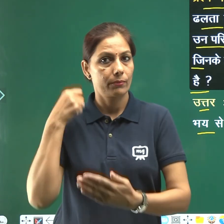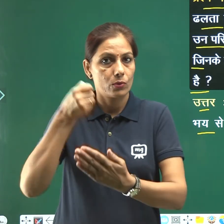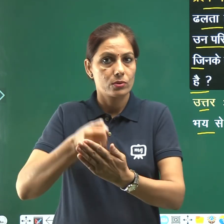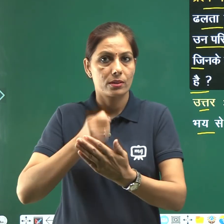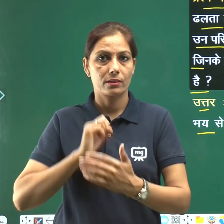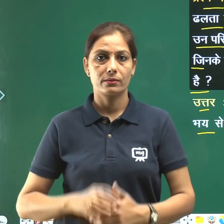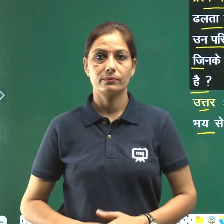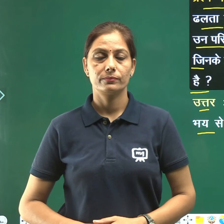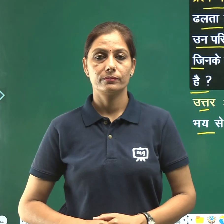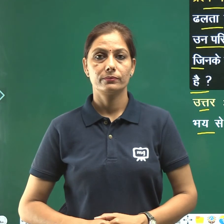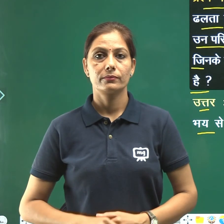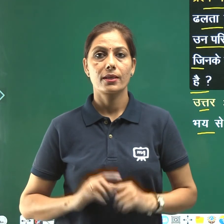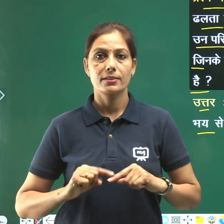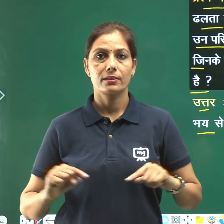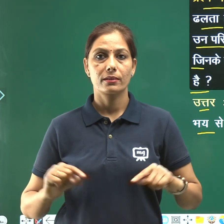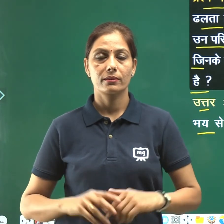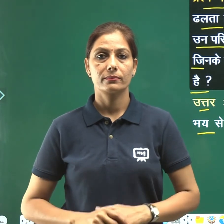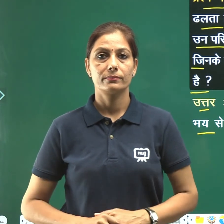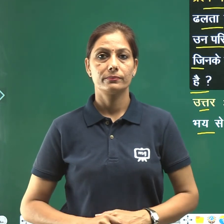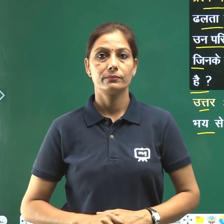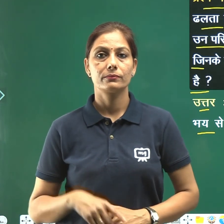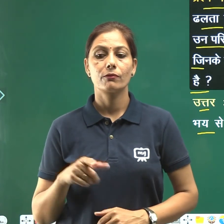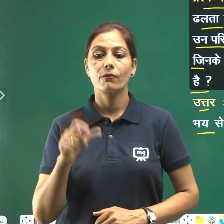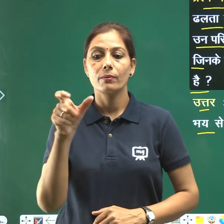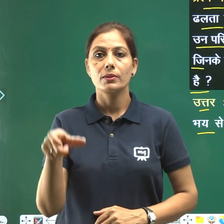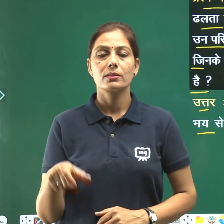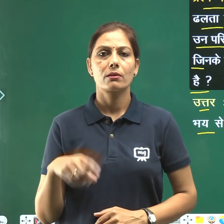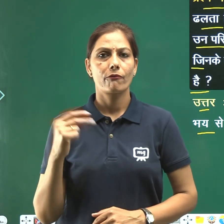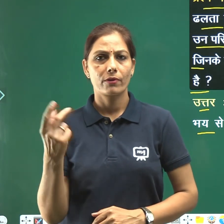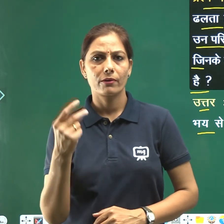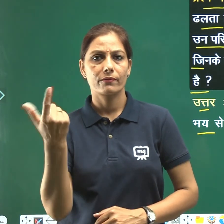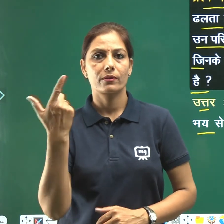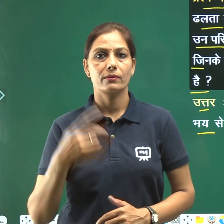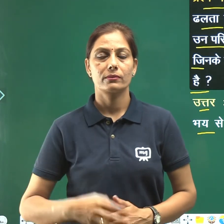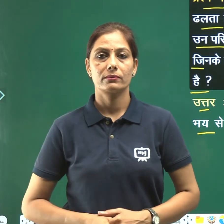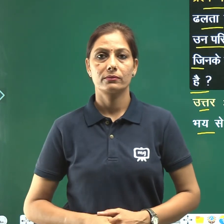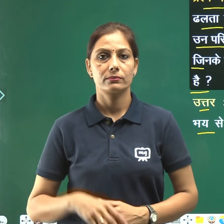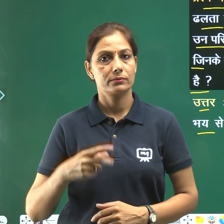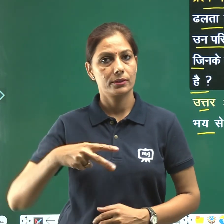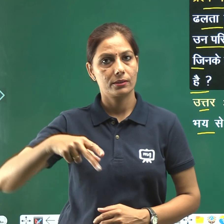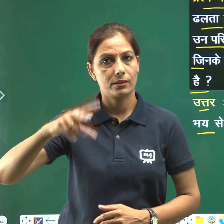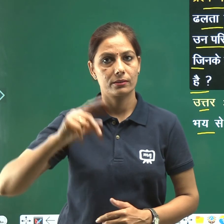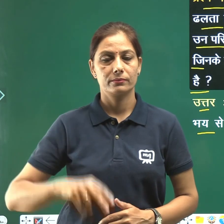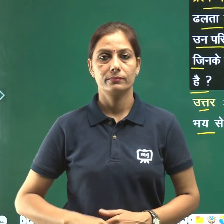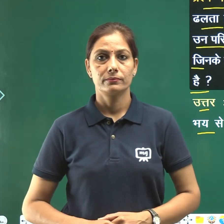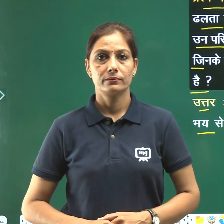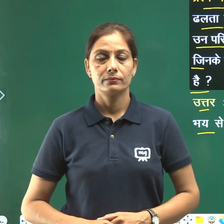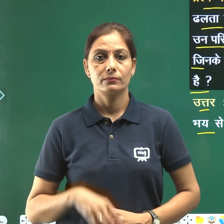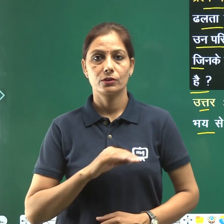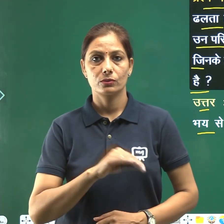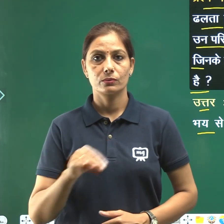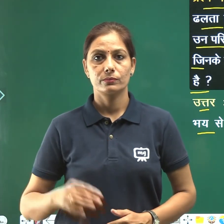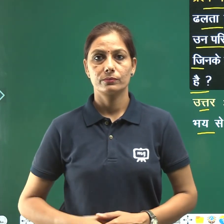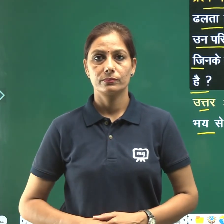पहुंचना है, इसलिए वह जल्दी जल्दी चलता है।